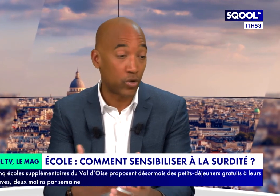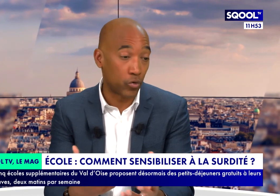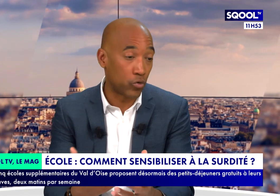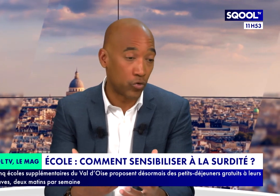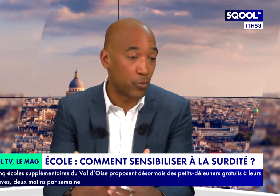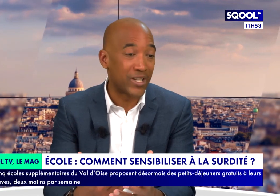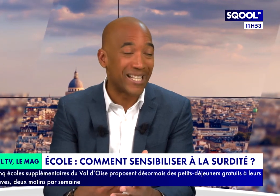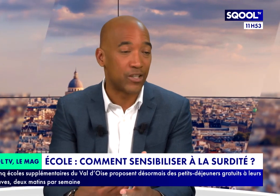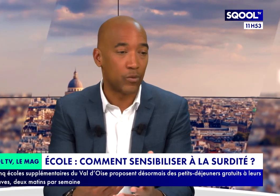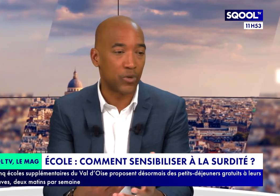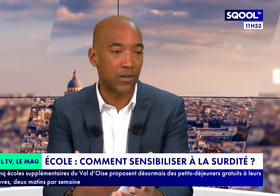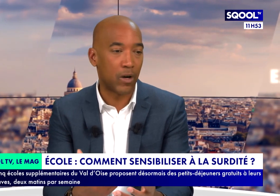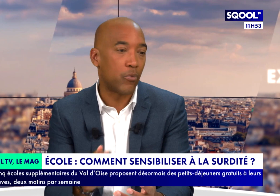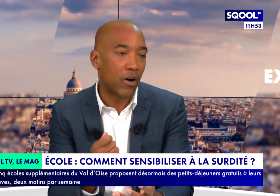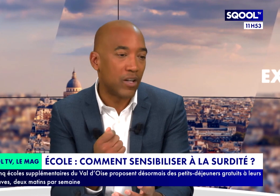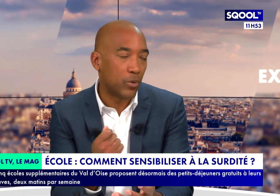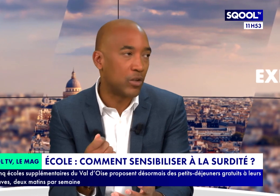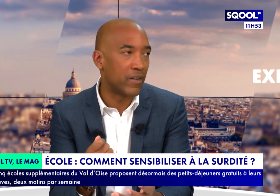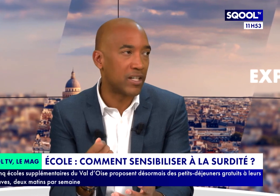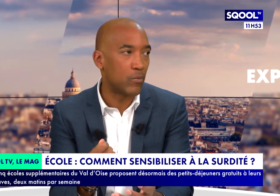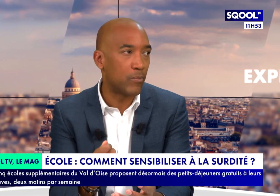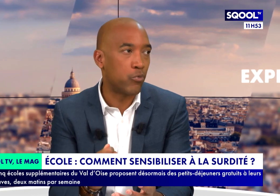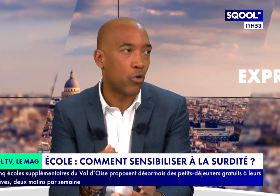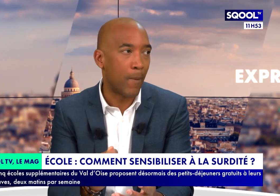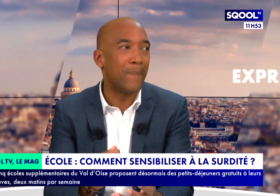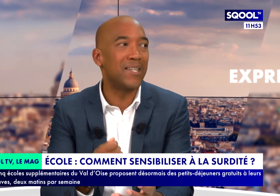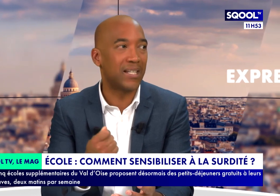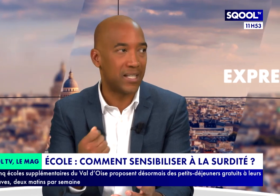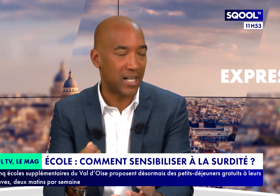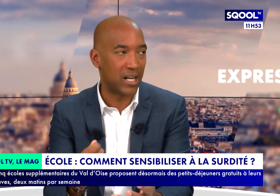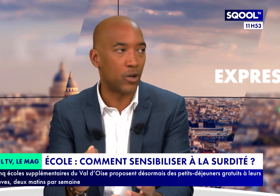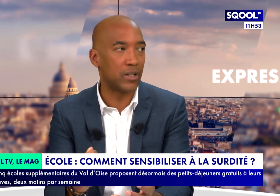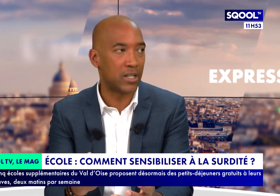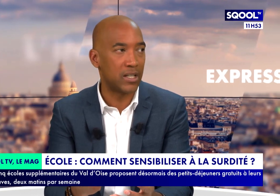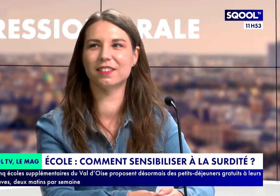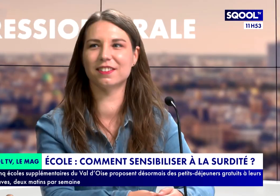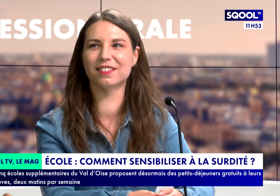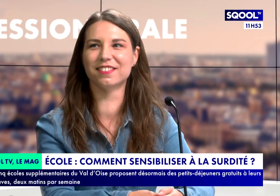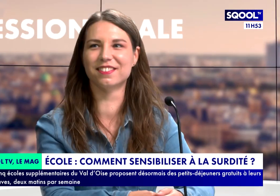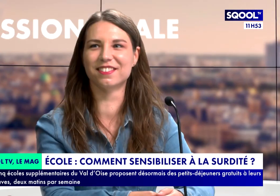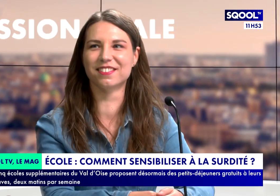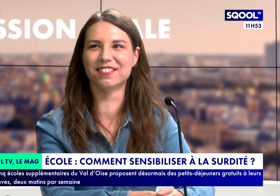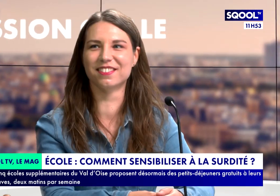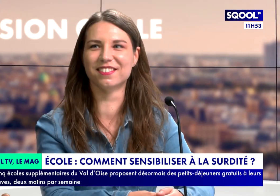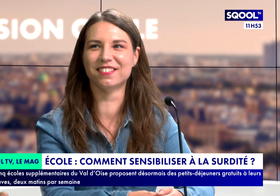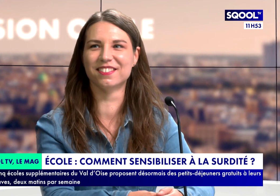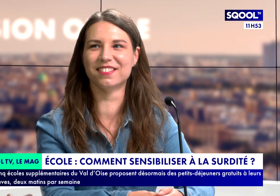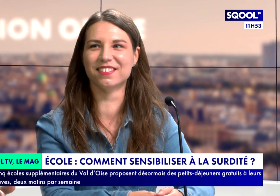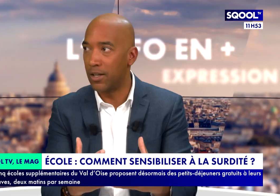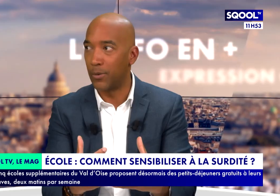je vous posais la question pour avoir une petite conversation, mais pour maîtriser la langue des signes, ça prend combien de temps ? Et j'imagine qu'il y a... Oui,